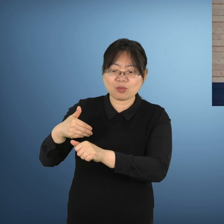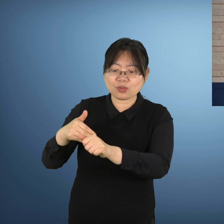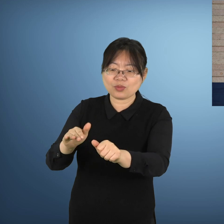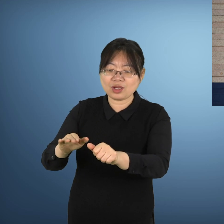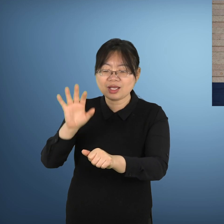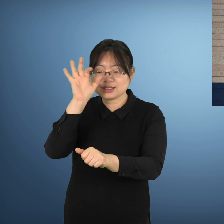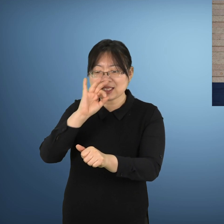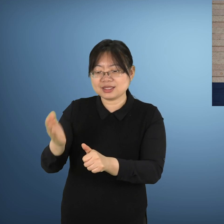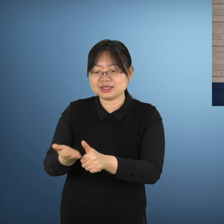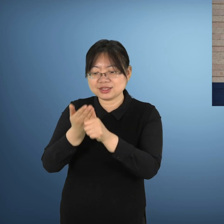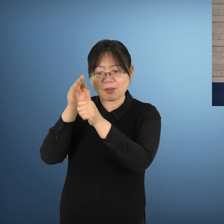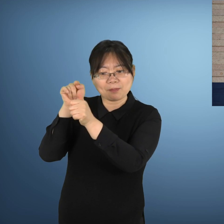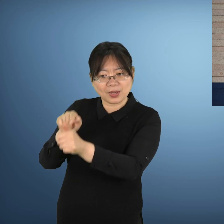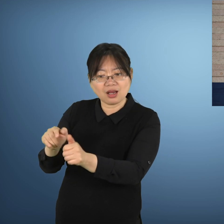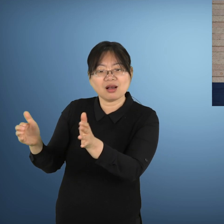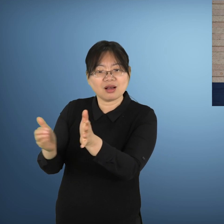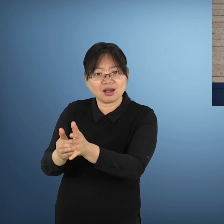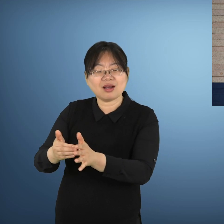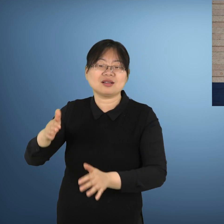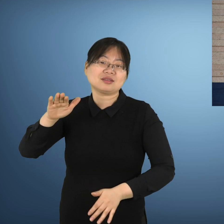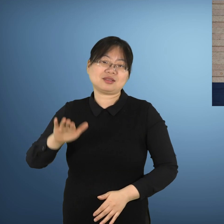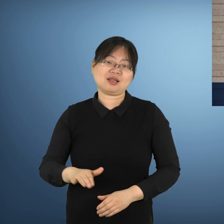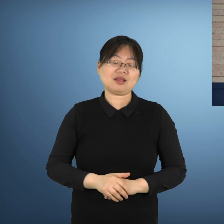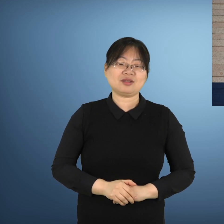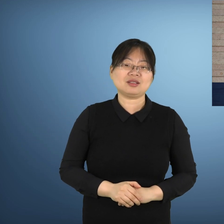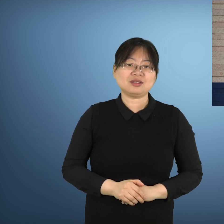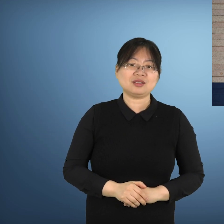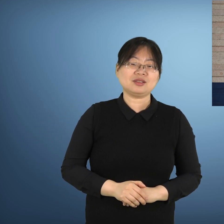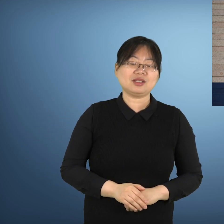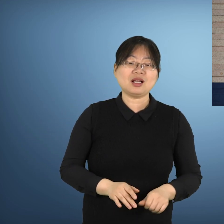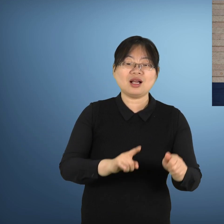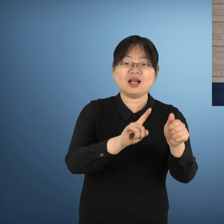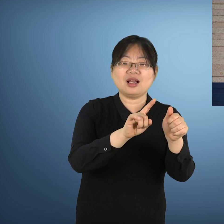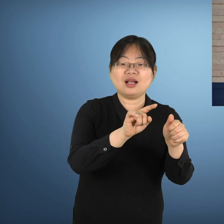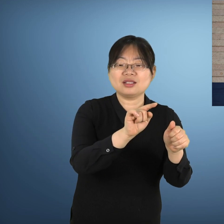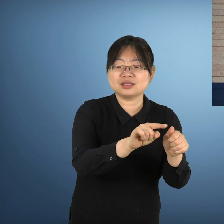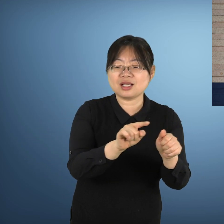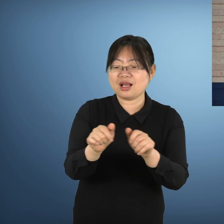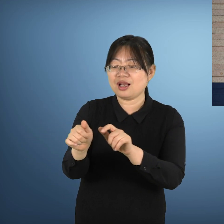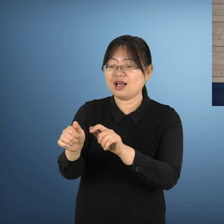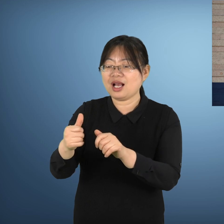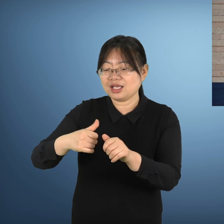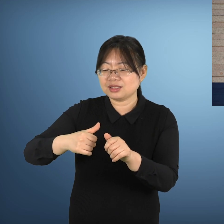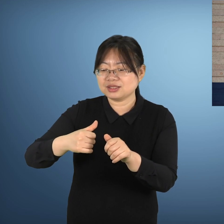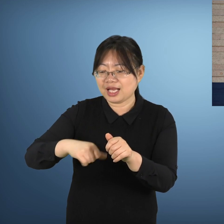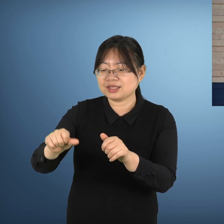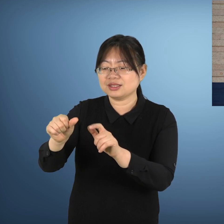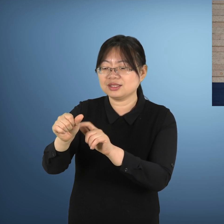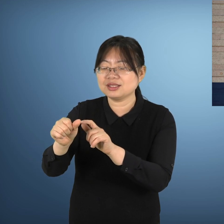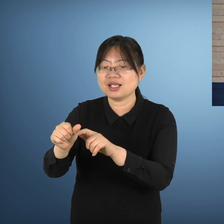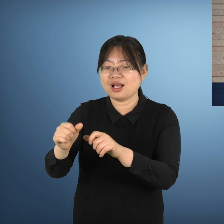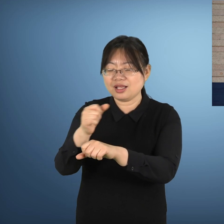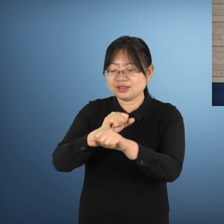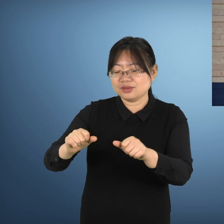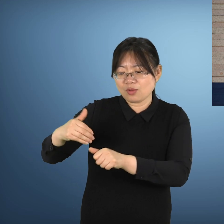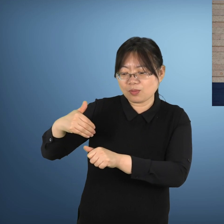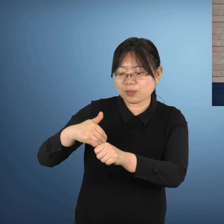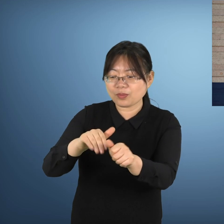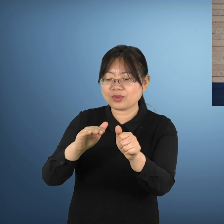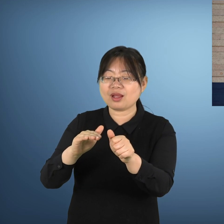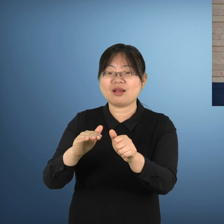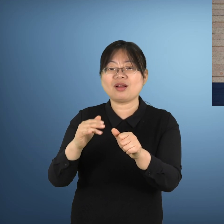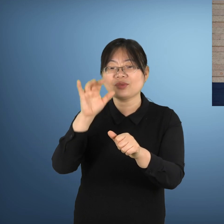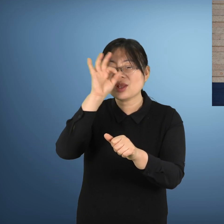치게 하였는데. 여기에 보면 그가 그를 들로 보내어 돼지를 어떻게